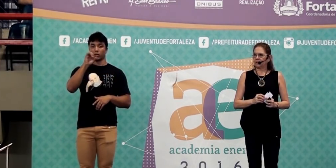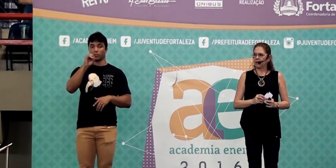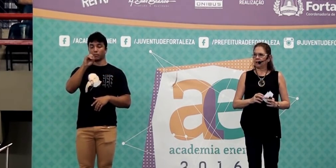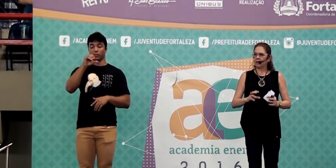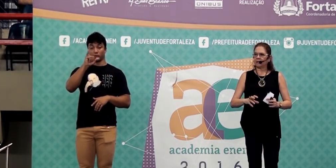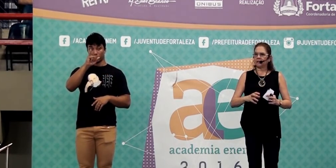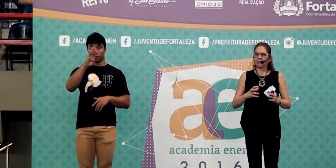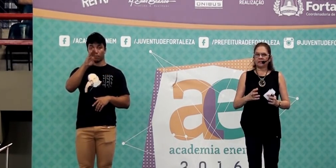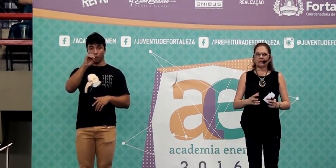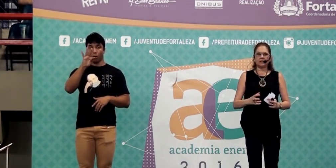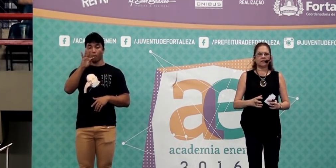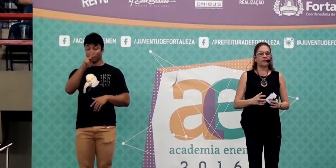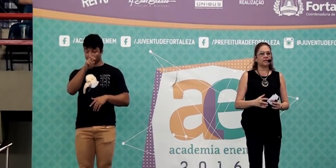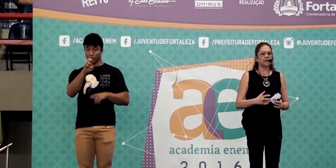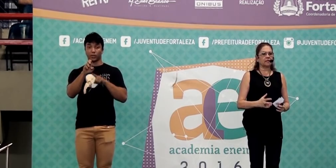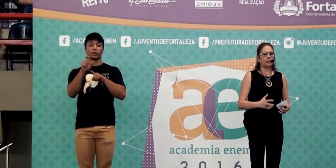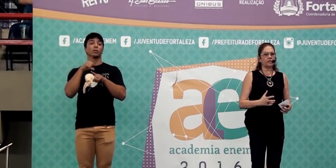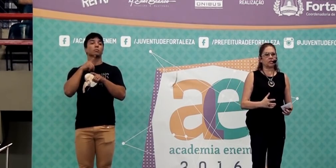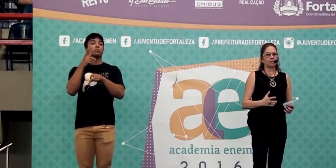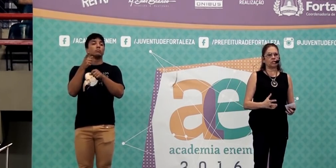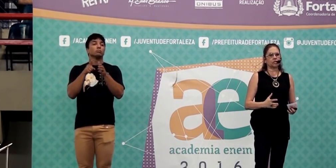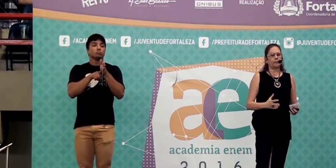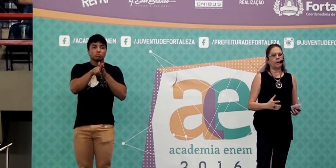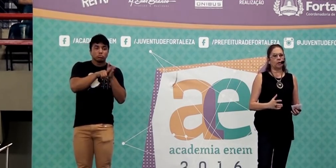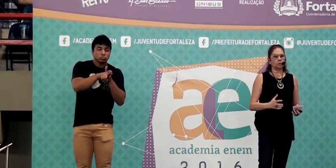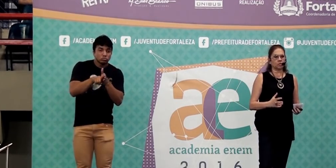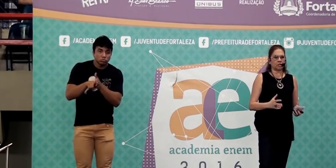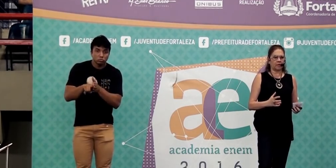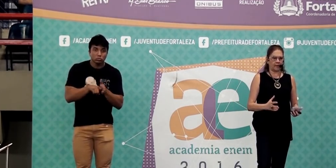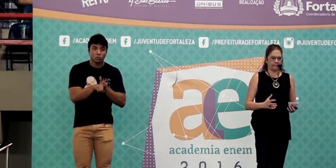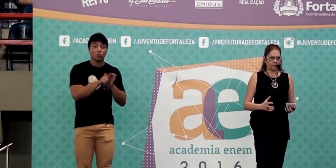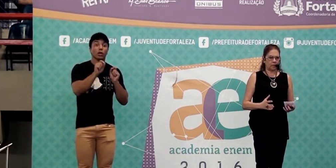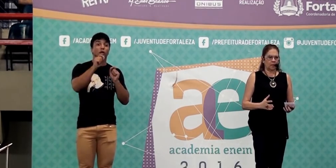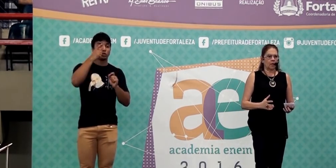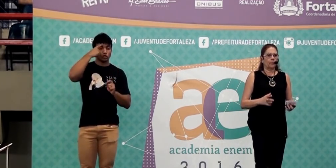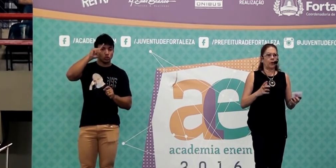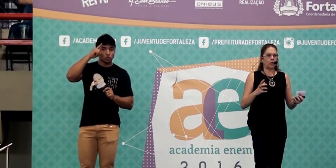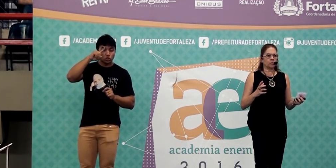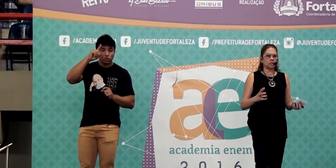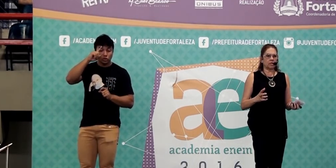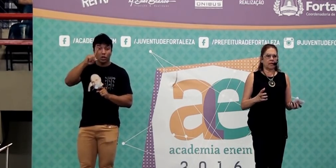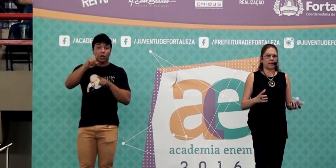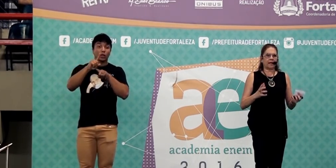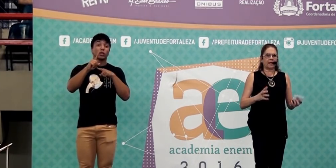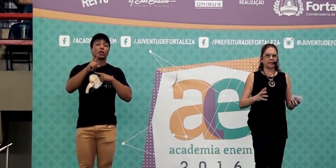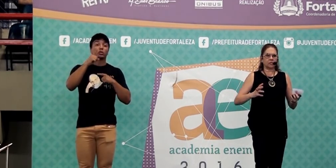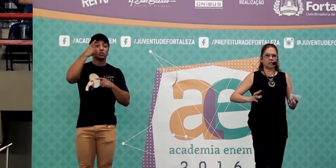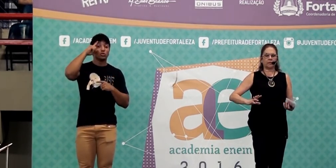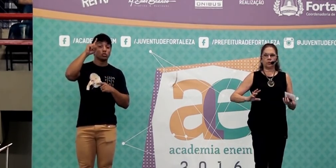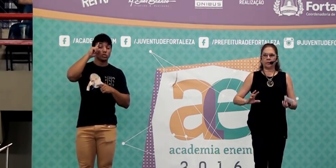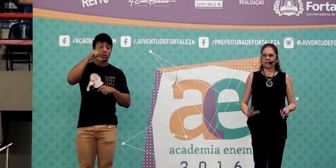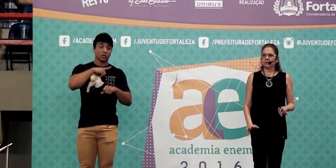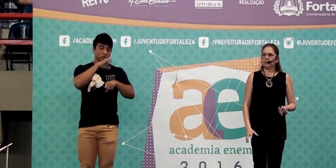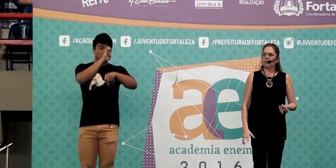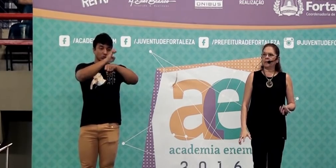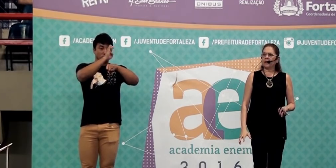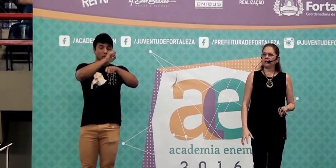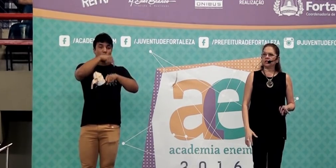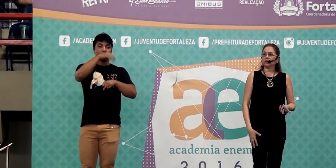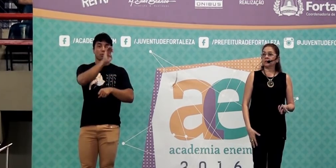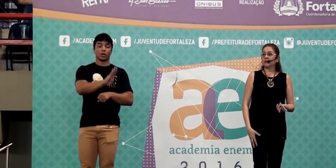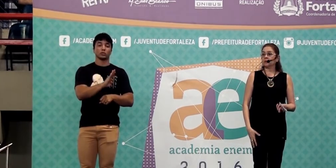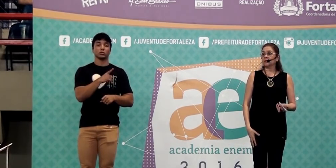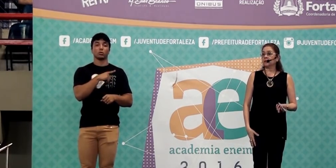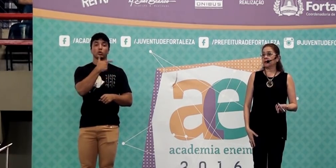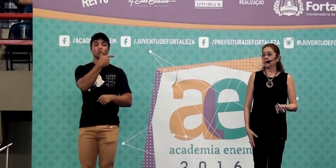semana passada e essa pesquisa fez até uma estatística por dia. Por dia, em cada estado no Brasil, é uma